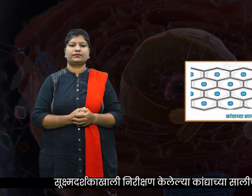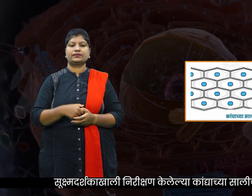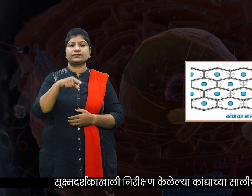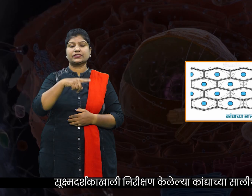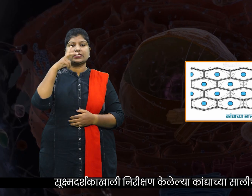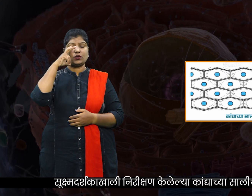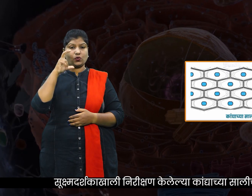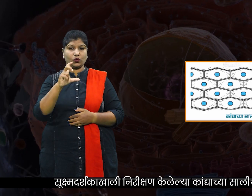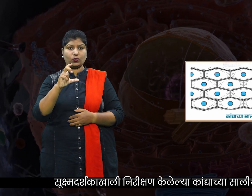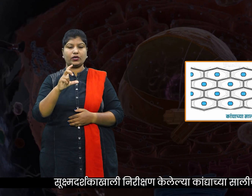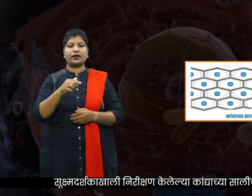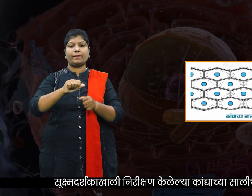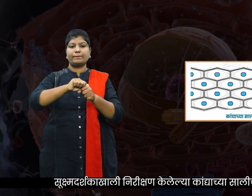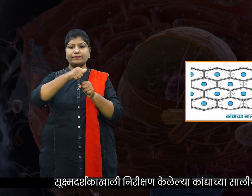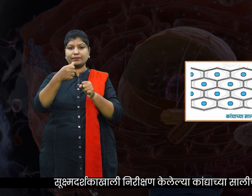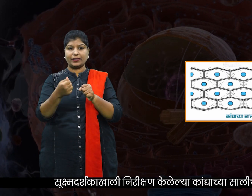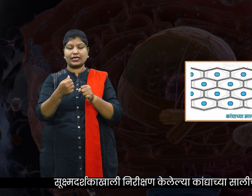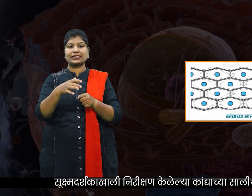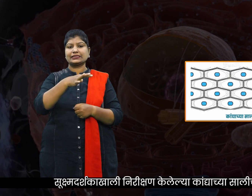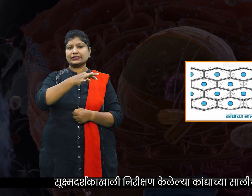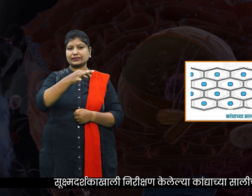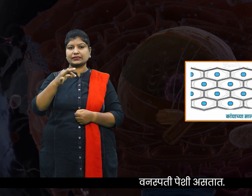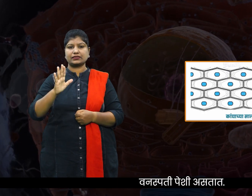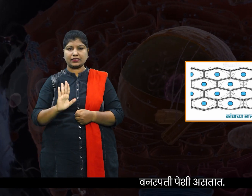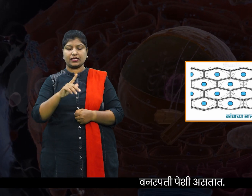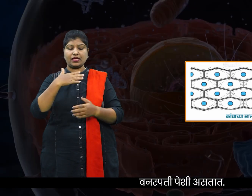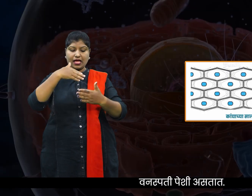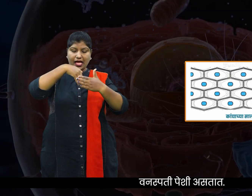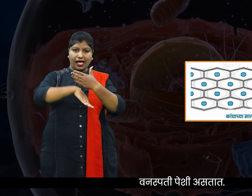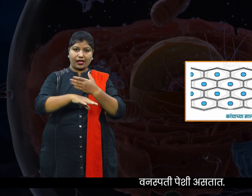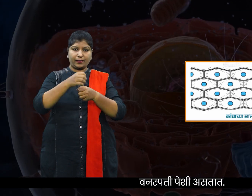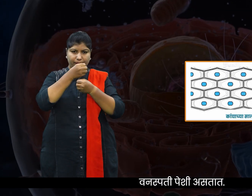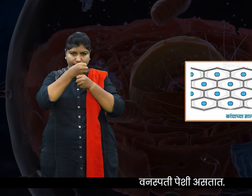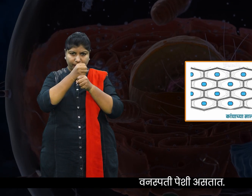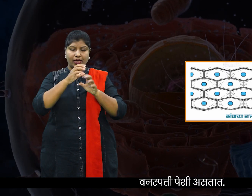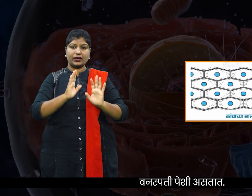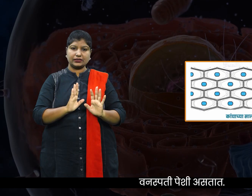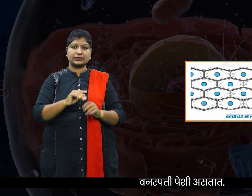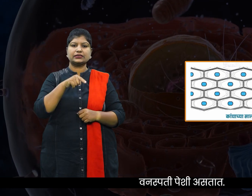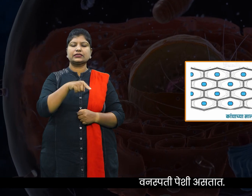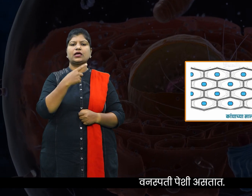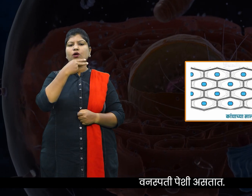सूक्ष्मदर्शकाखाली निरीक्षण केलेल्या कांद्याच्या सालीच्या पेशी म्हणजे वनस्पती पेशी असतात.